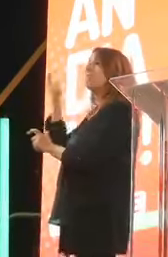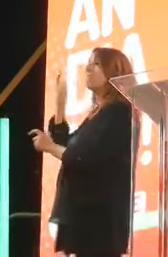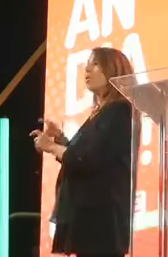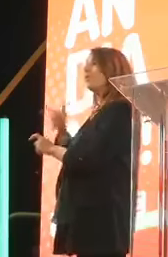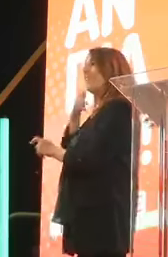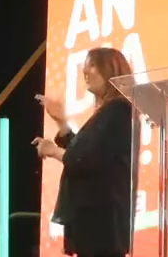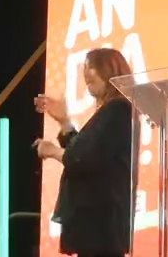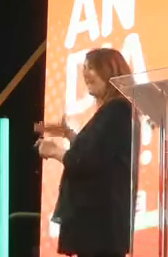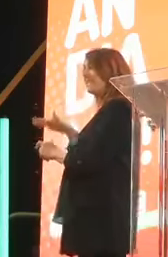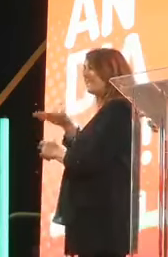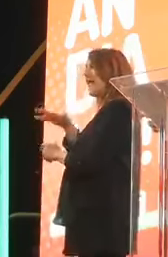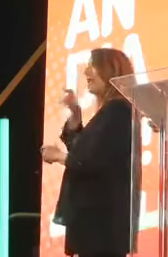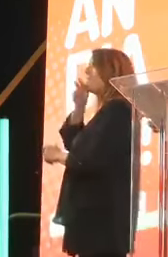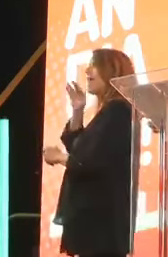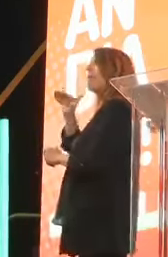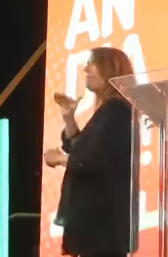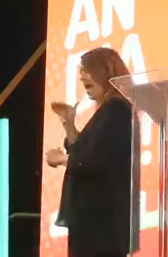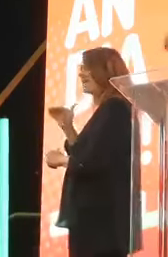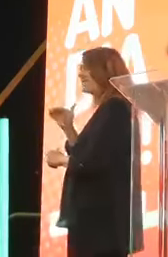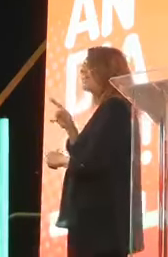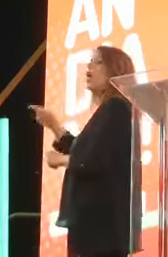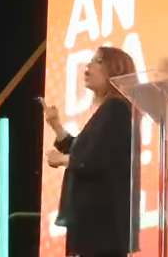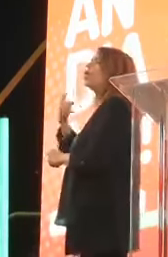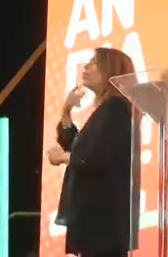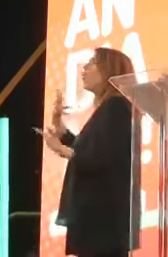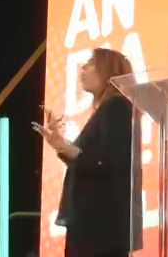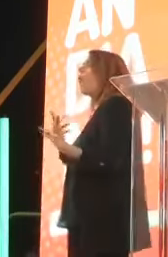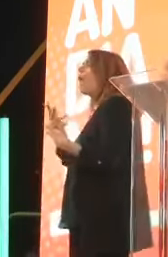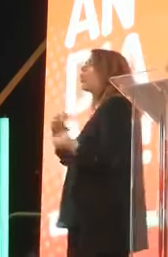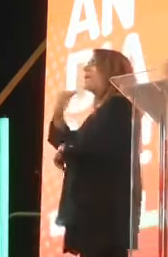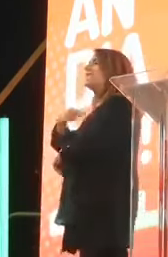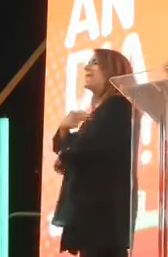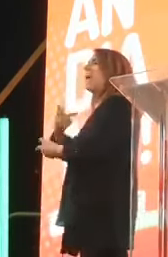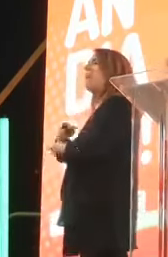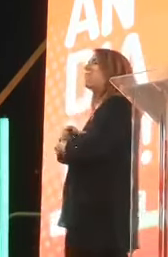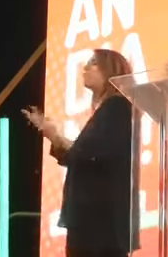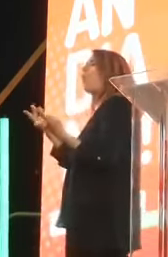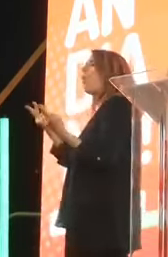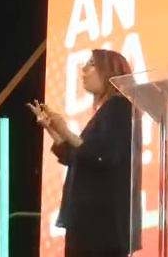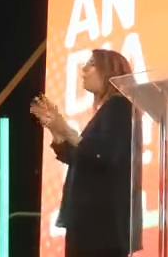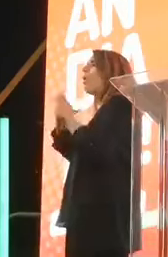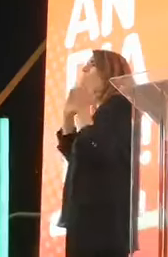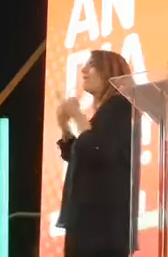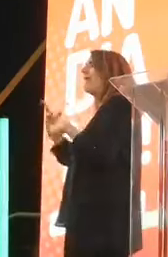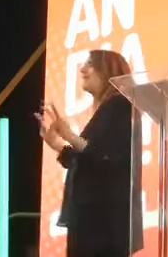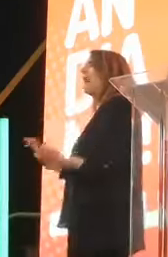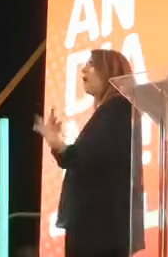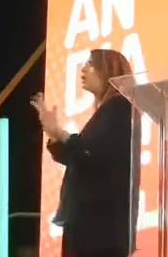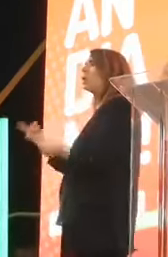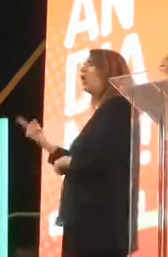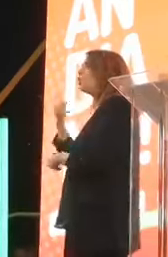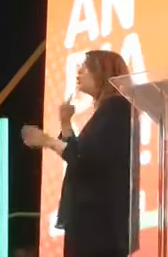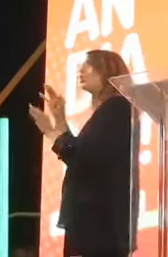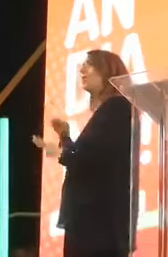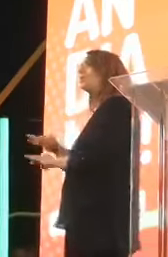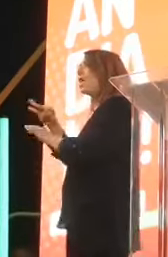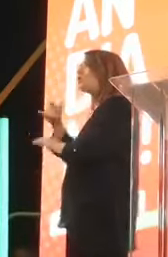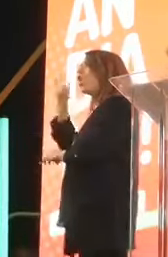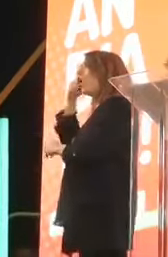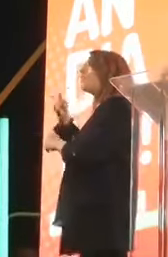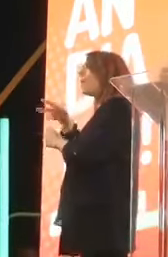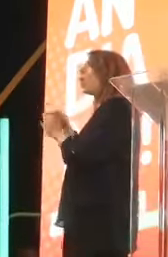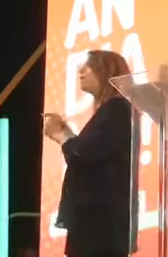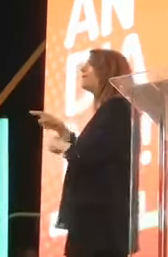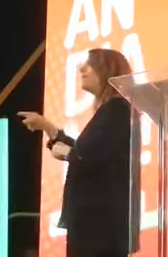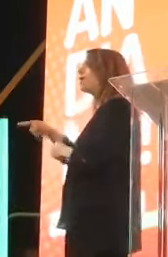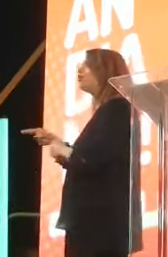parla di Bari, non dice nulla sui tagli alla sanità pubblica e universalistica che sta facendo il governo Meloni.